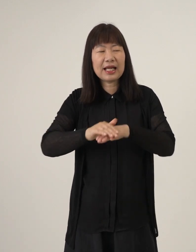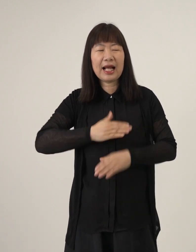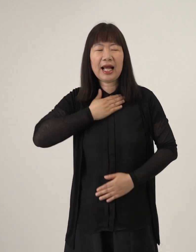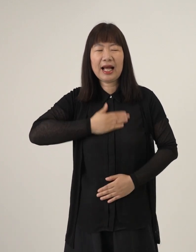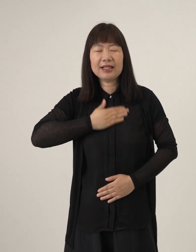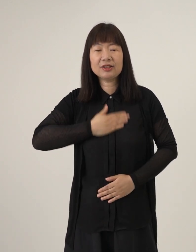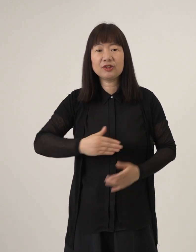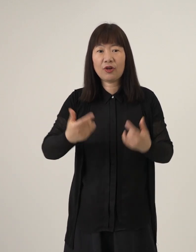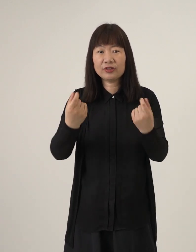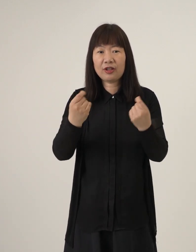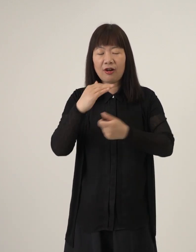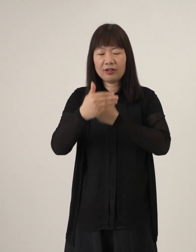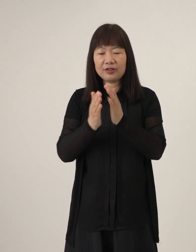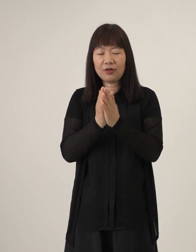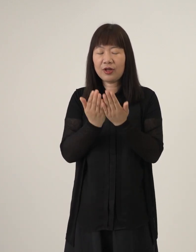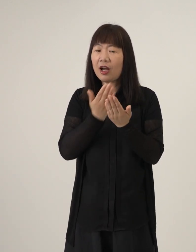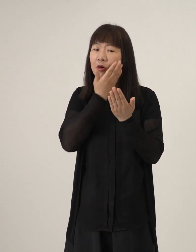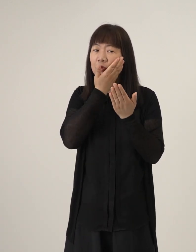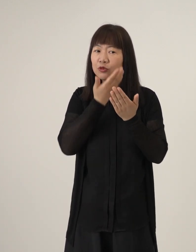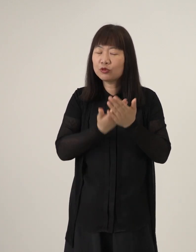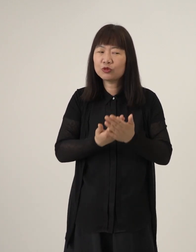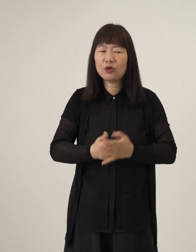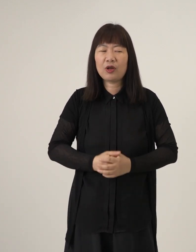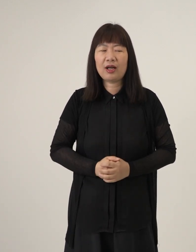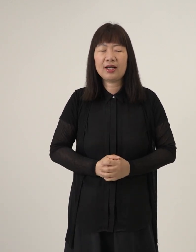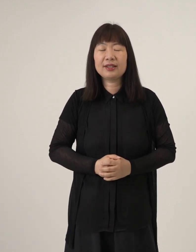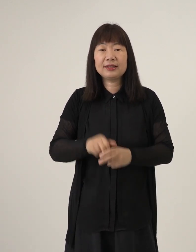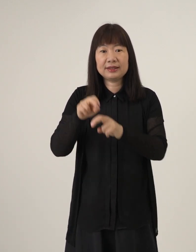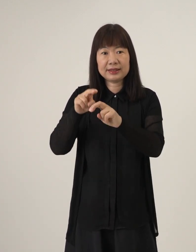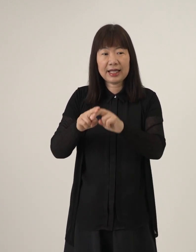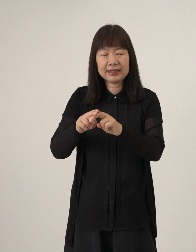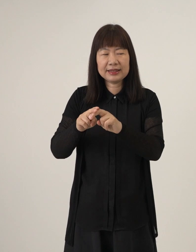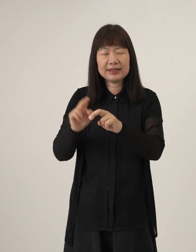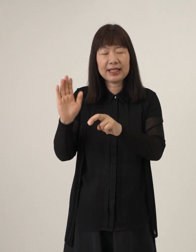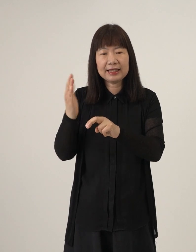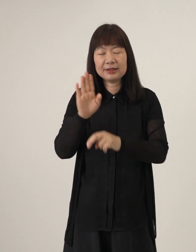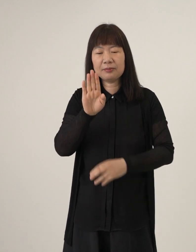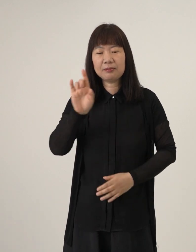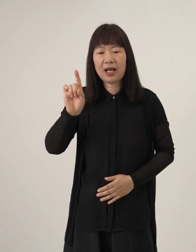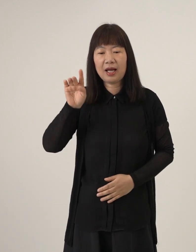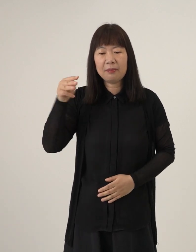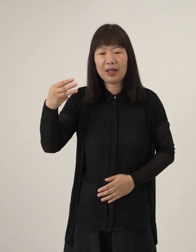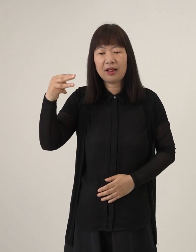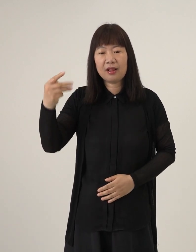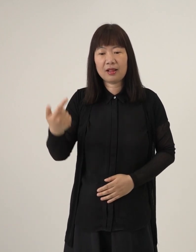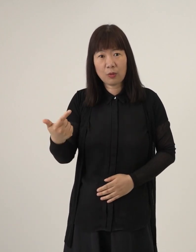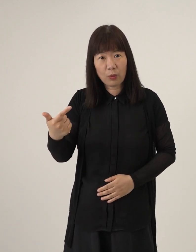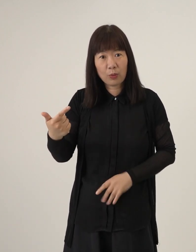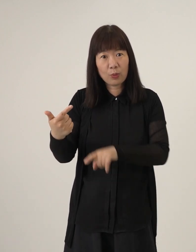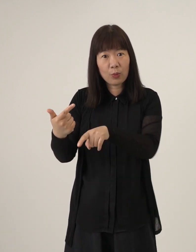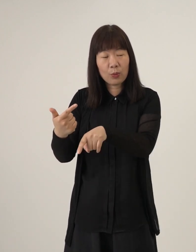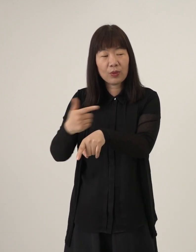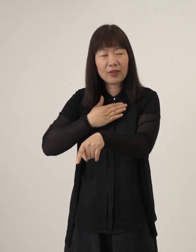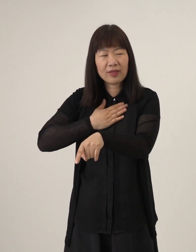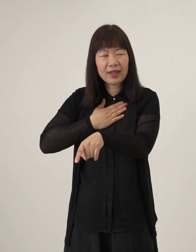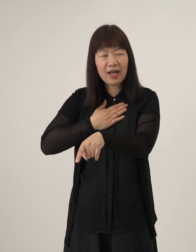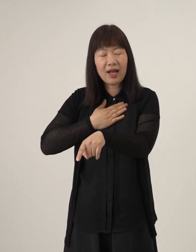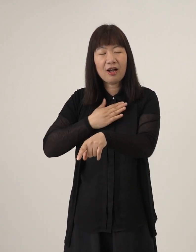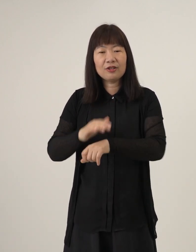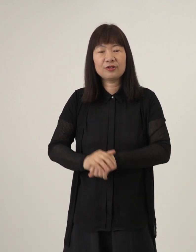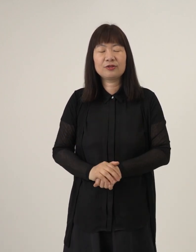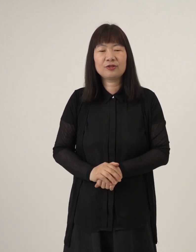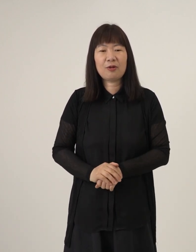있는 성경의 아주 중요한 그 무대가 되는 바벨론입니다. 바벨론이